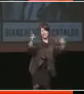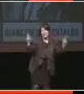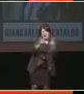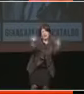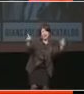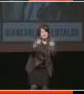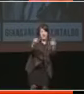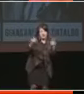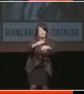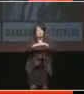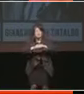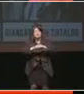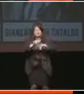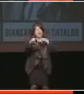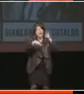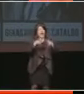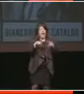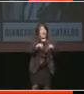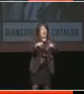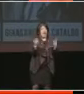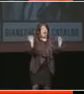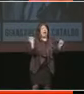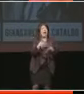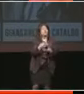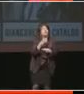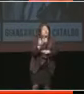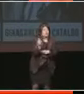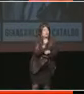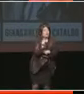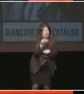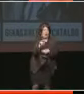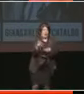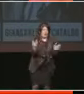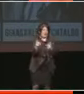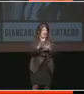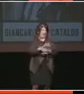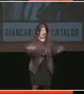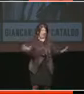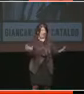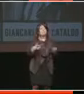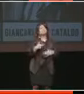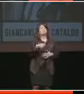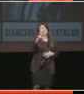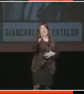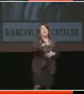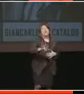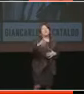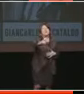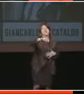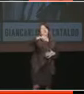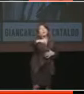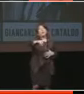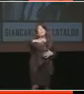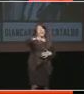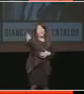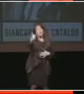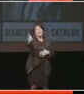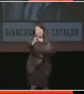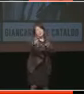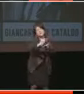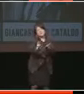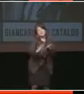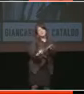o le venite a vedere al salone o forse non le vedrete mai Luis Sepulveda è uno degli scrittori in lingua spagnola più